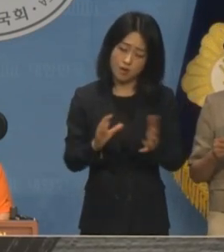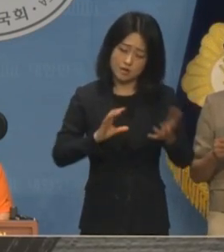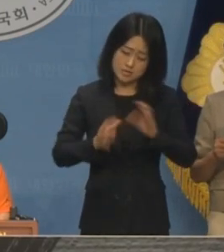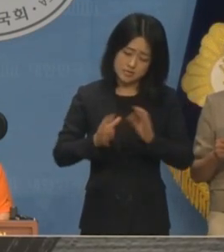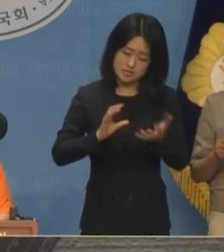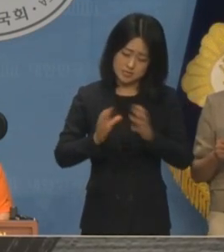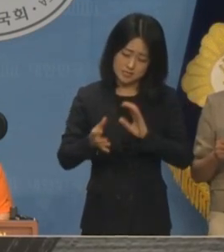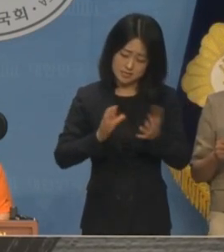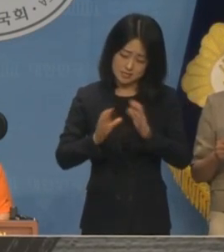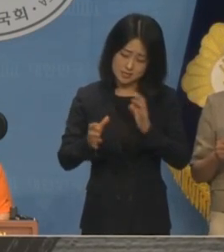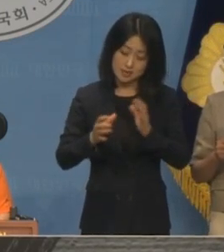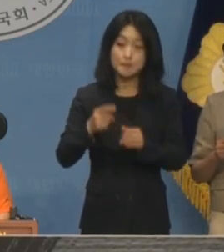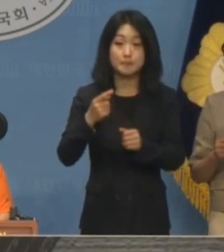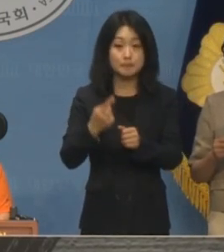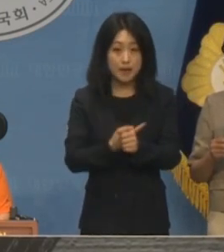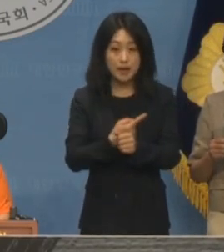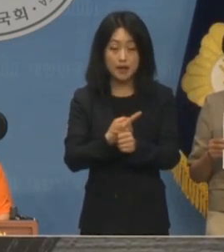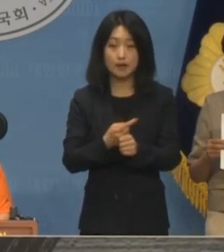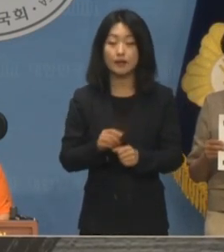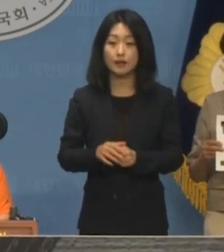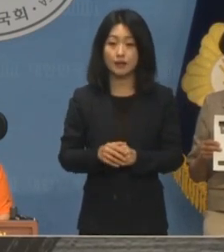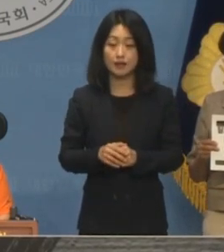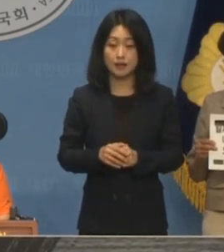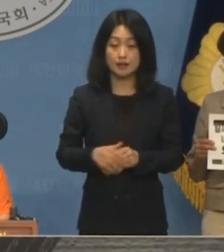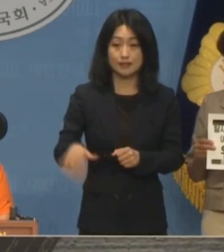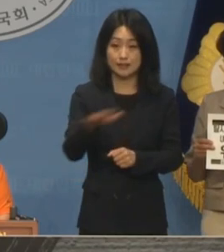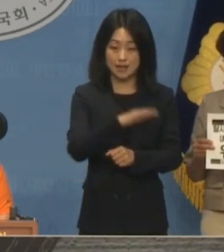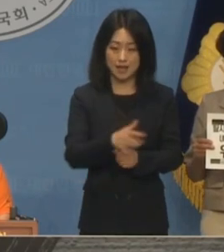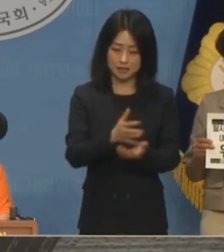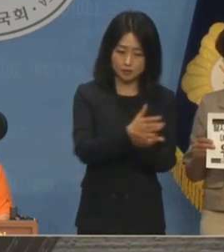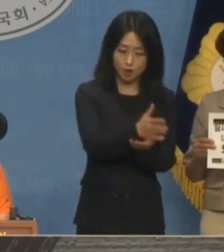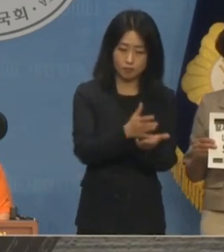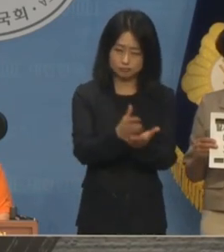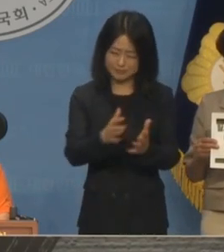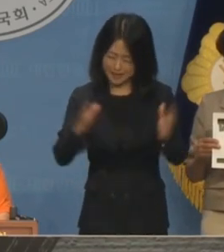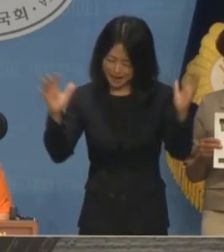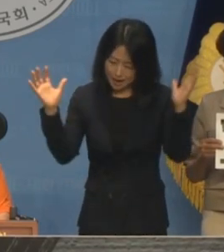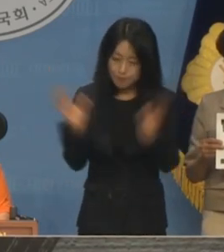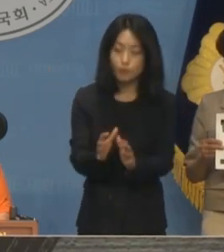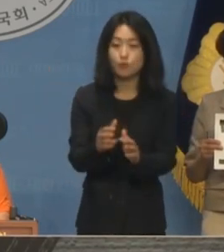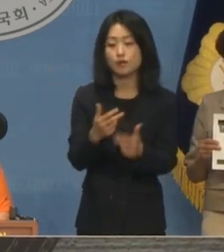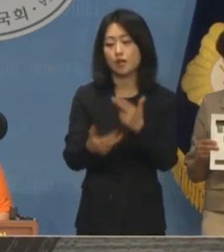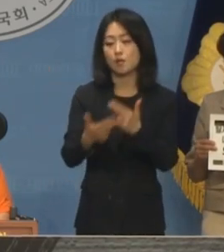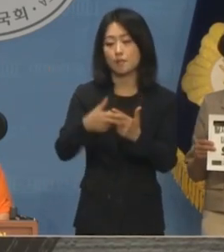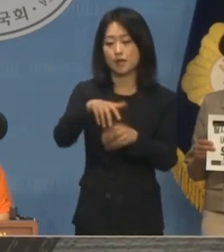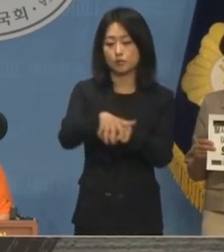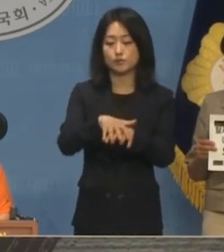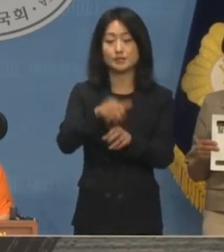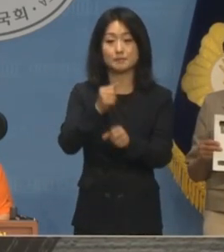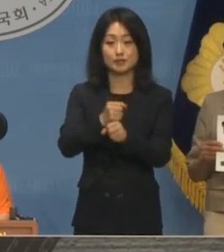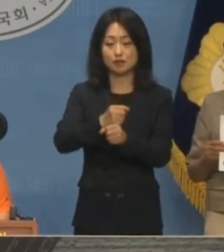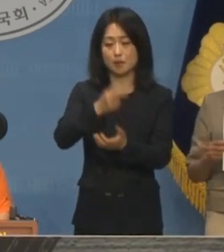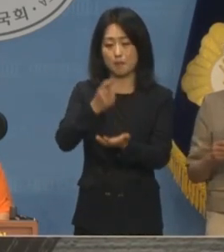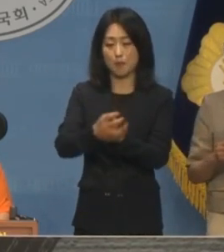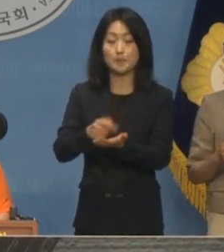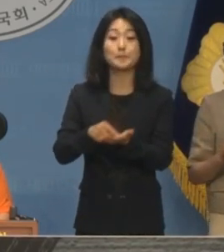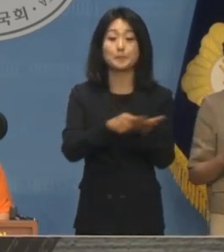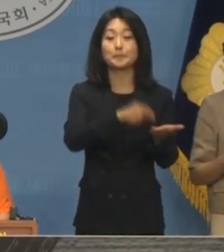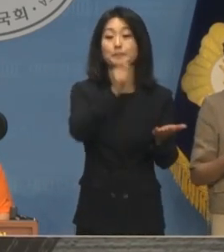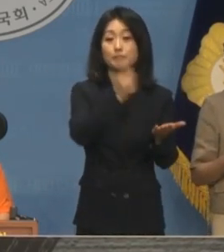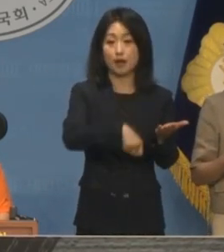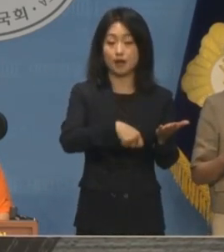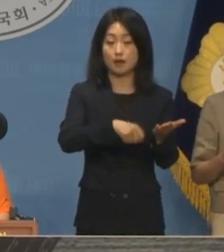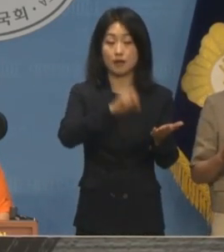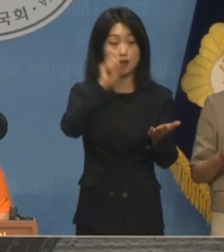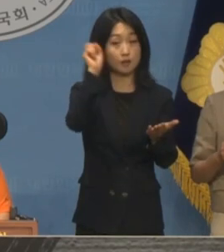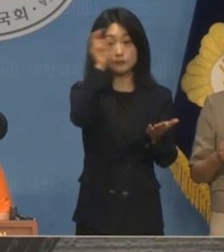끝에 민간에서 협의체가 구성되어서 만들어진 조례입니다. 그런데 하루아침에 주민